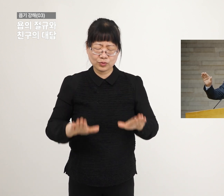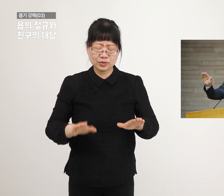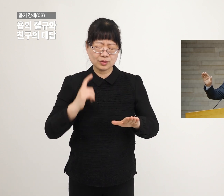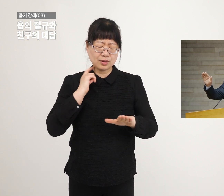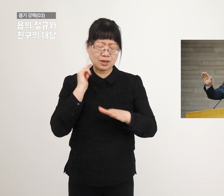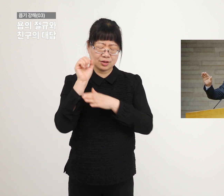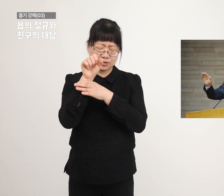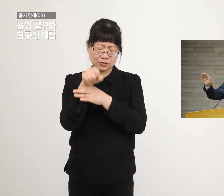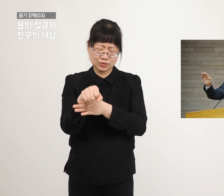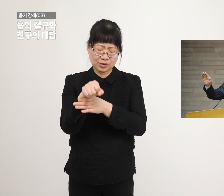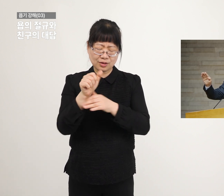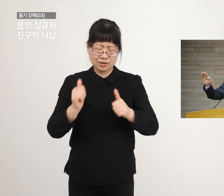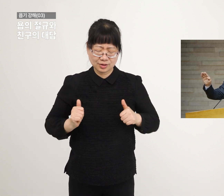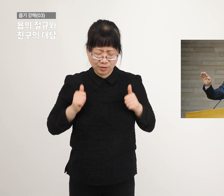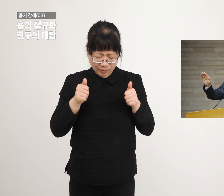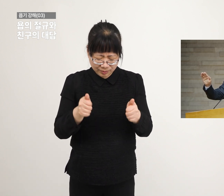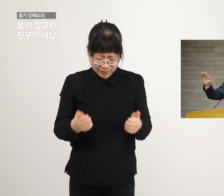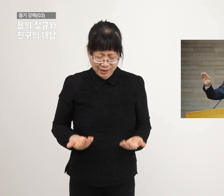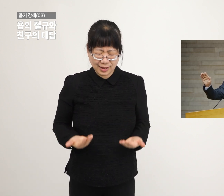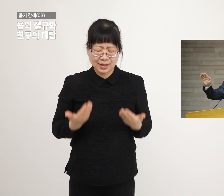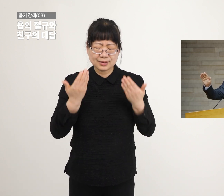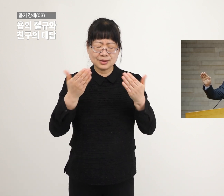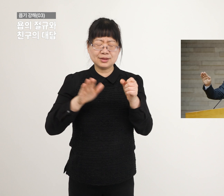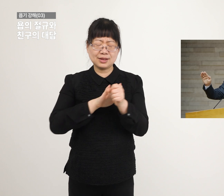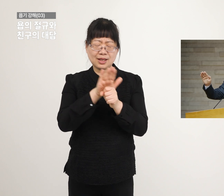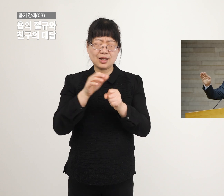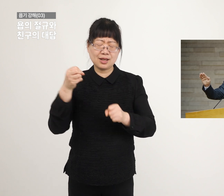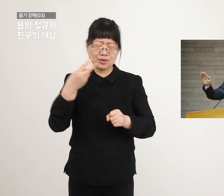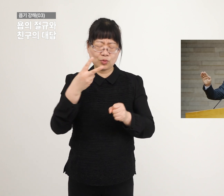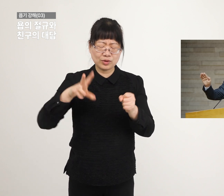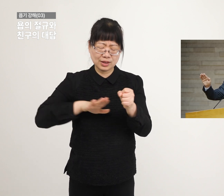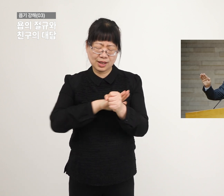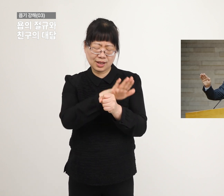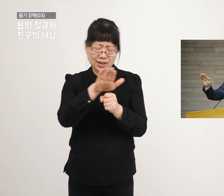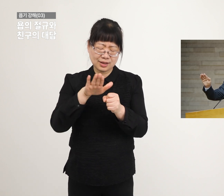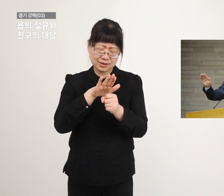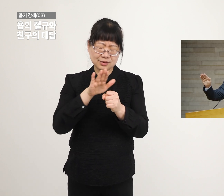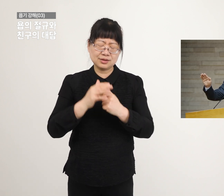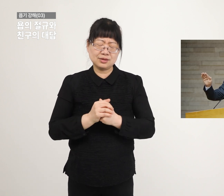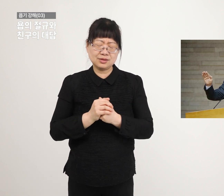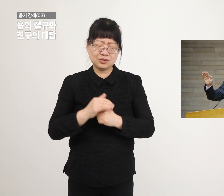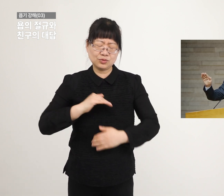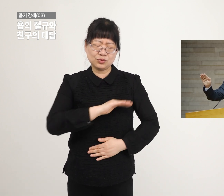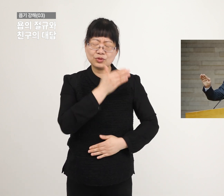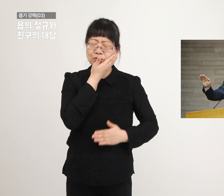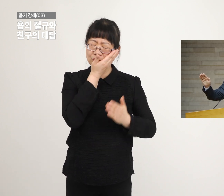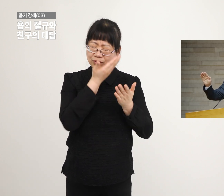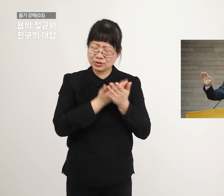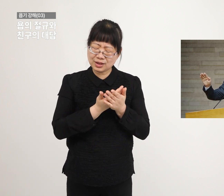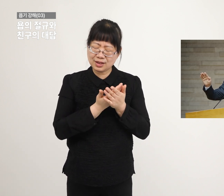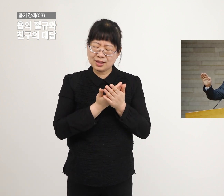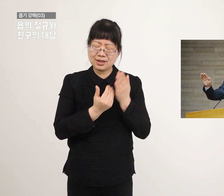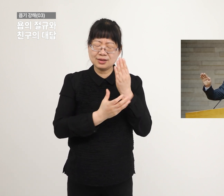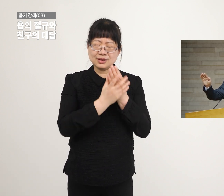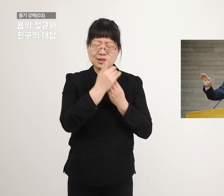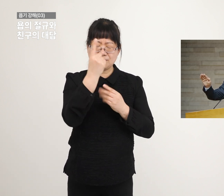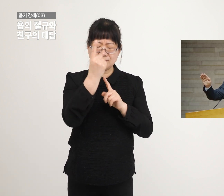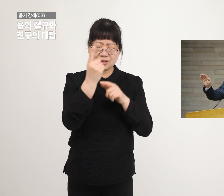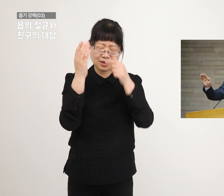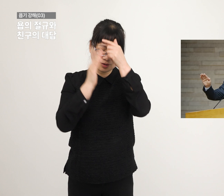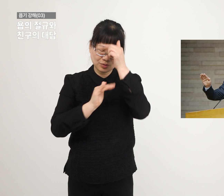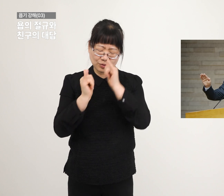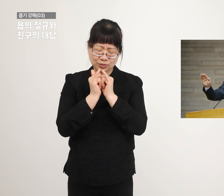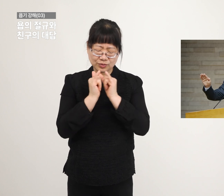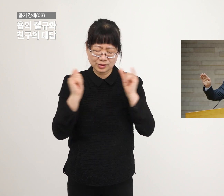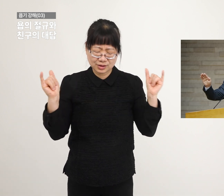머리 숙여 경배하는, 사랑하고 사랑하고 사랑하는 우리 귀한 3일의